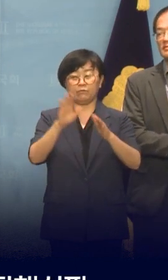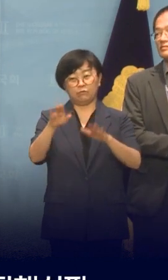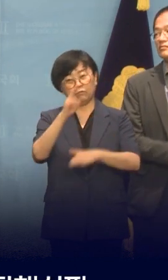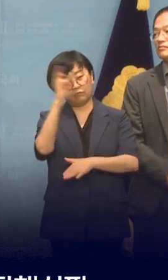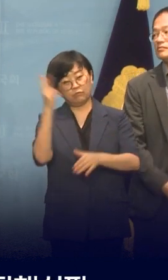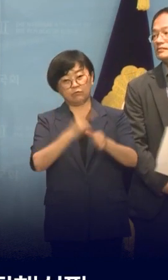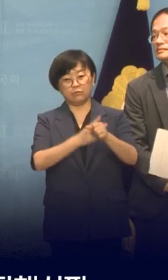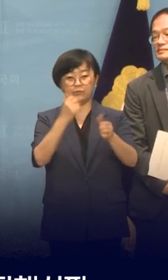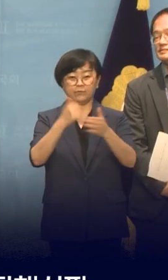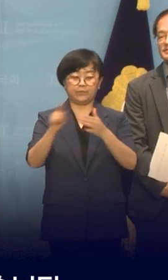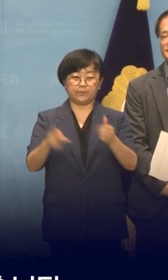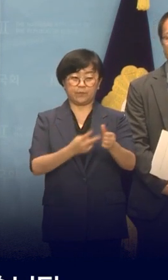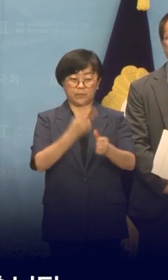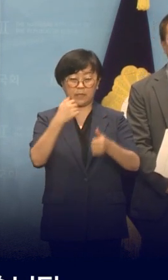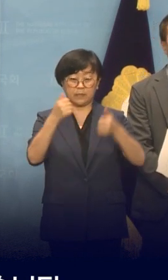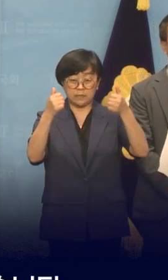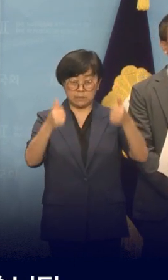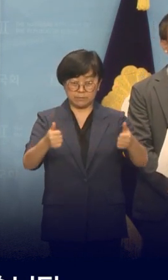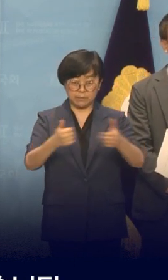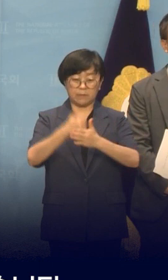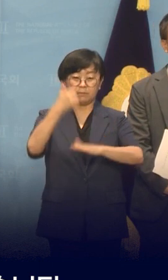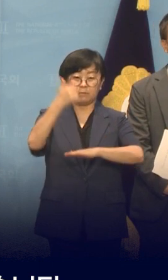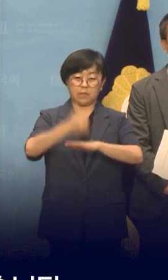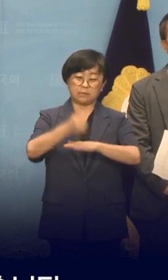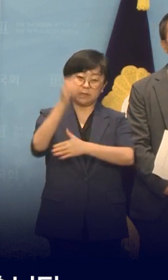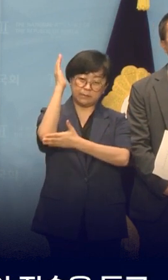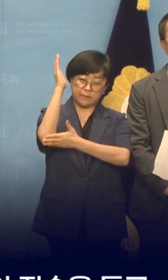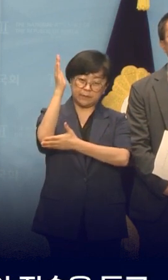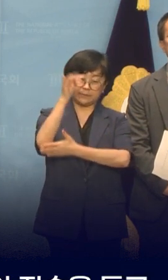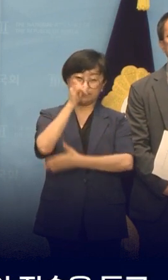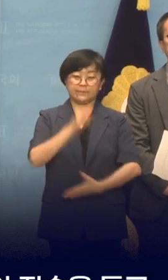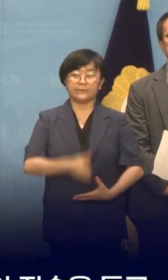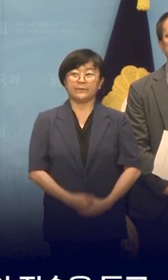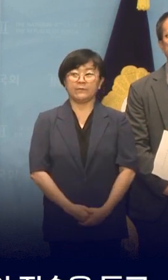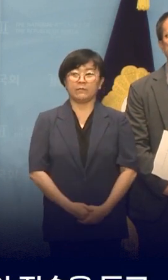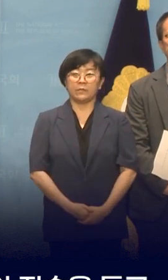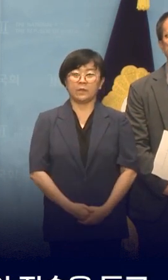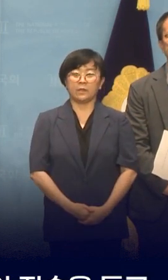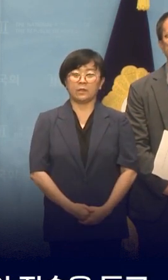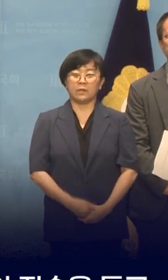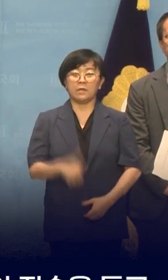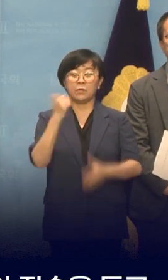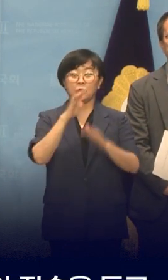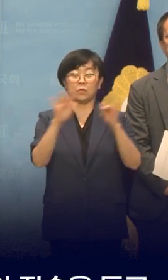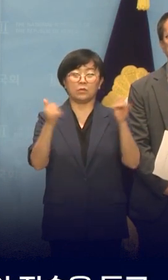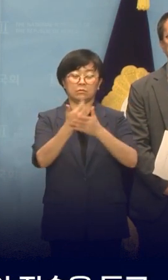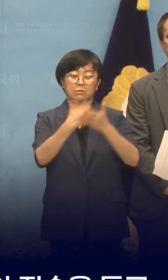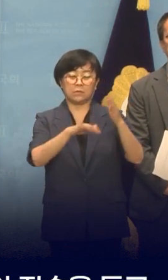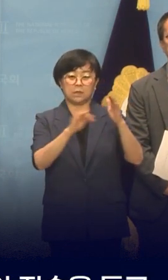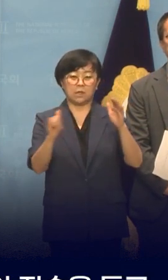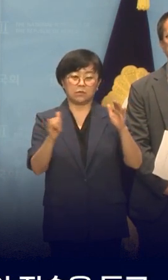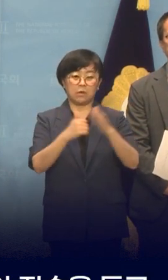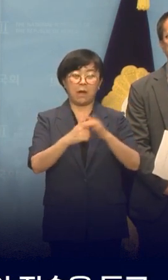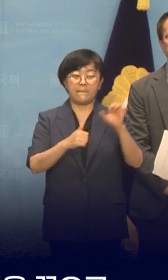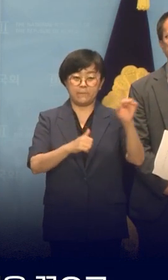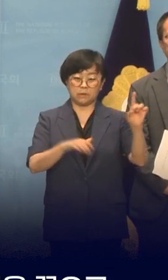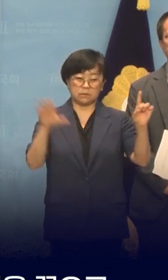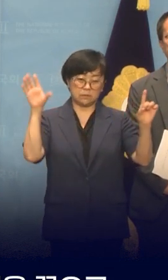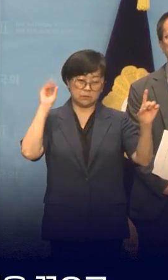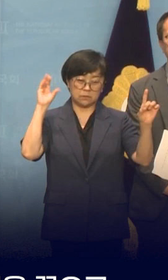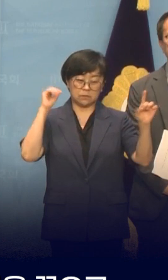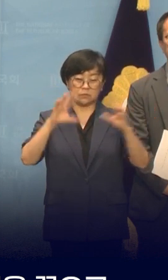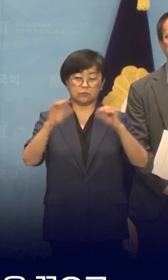이상민 장관 탄핵 심판 최종 변론이 예정되어 있습니다 최종변론에는 유가족 대표 한 분의 진술을